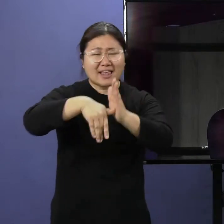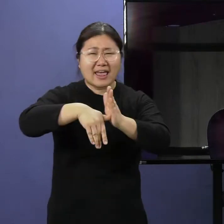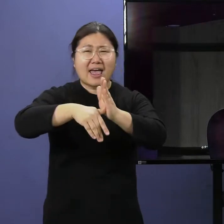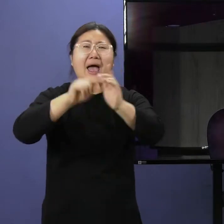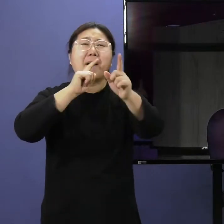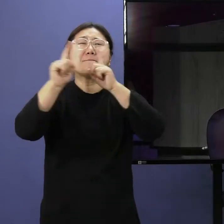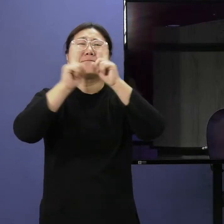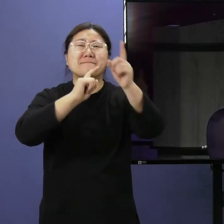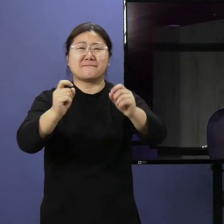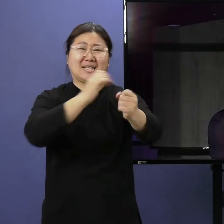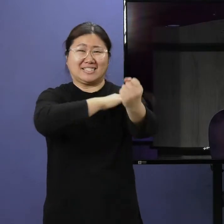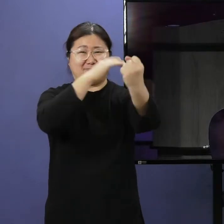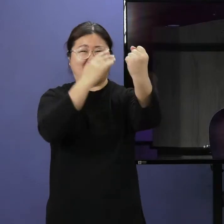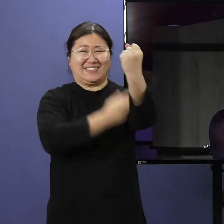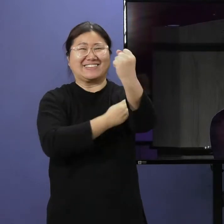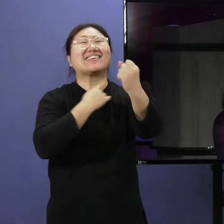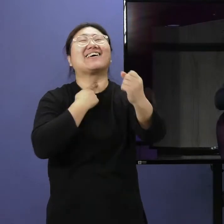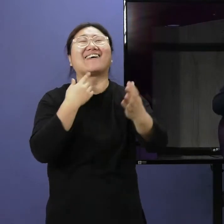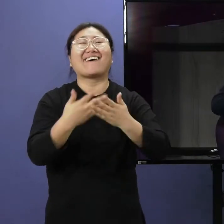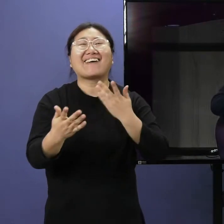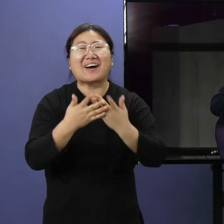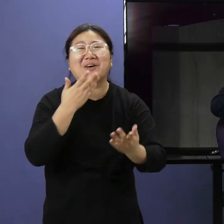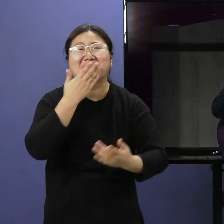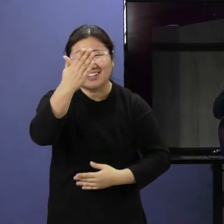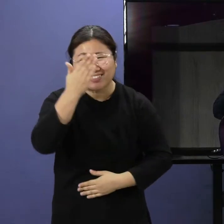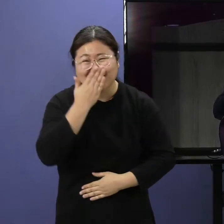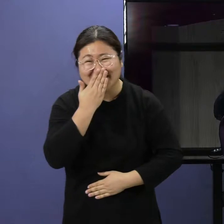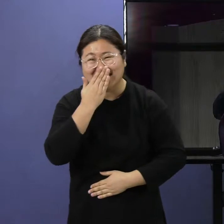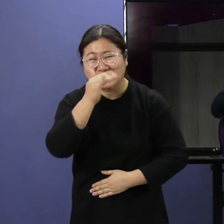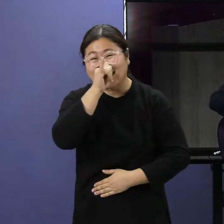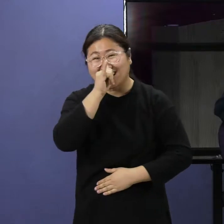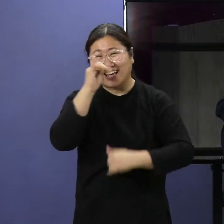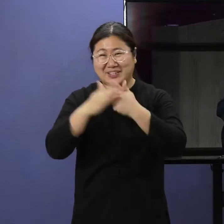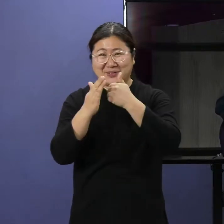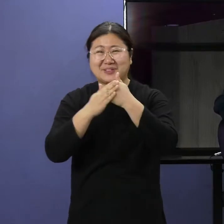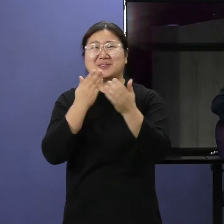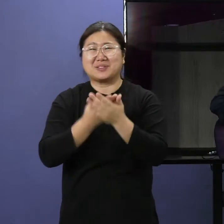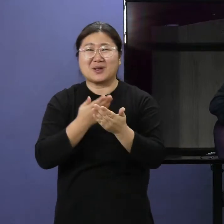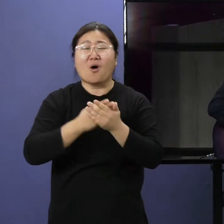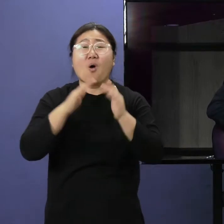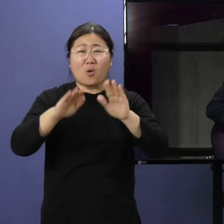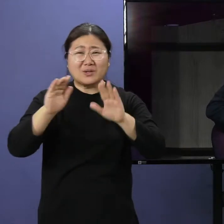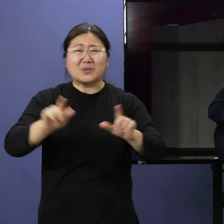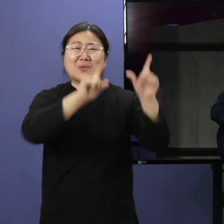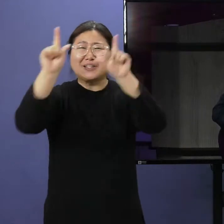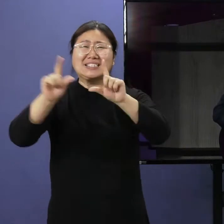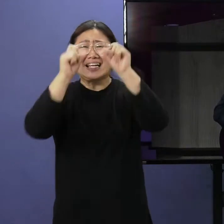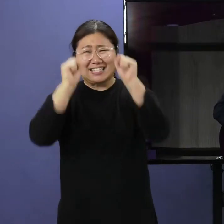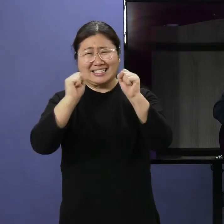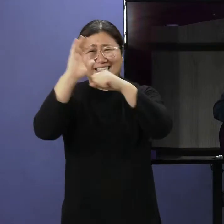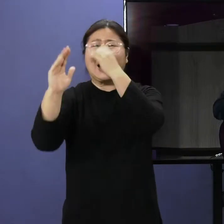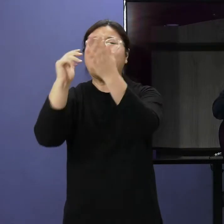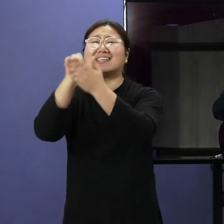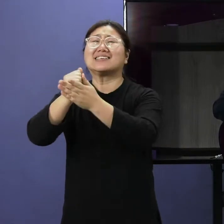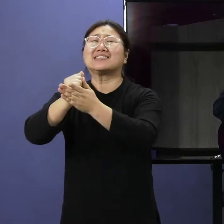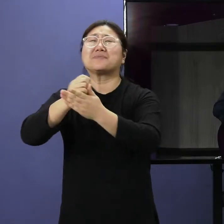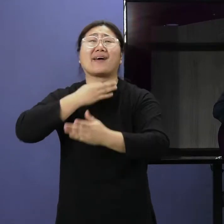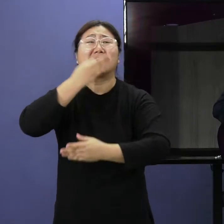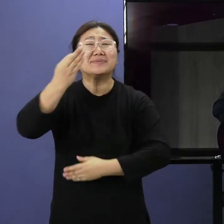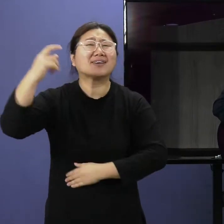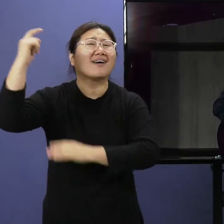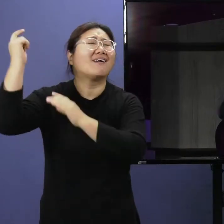시간 되게 역사하여 주시옵소서. 오늘도 살아계신 그 주님의 음성을 듣고 결단하며 나가는 시간 되게